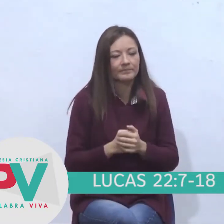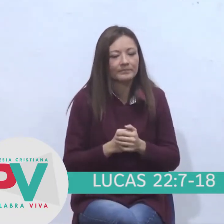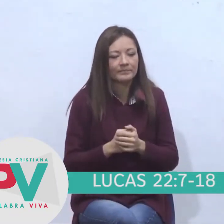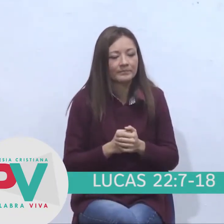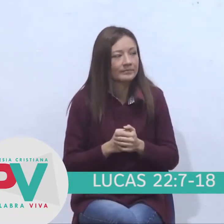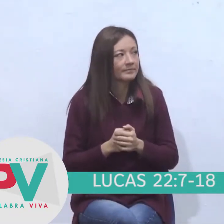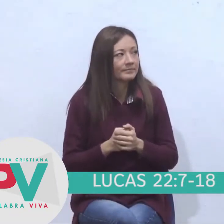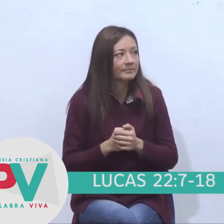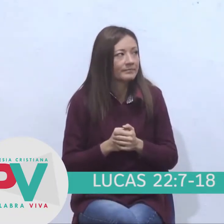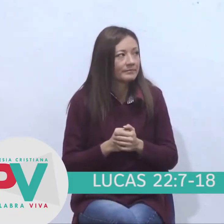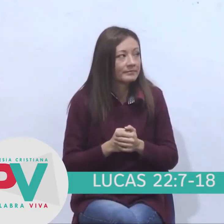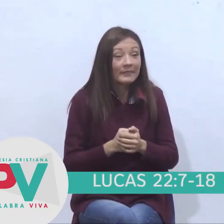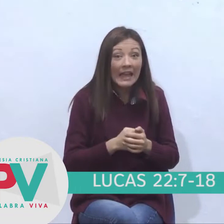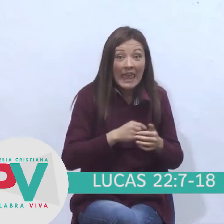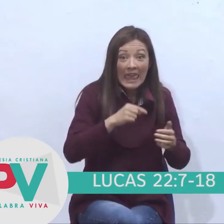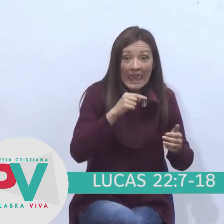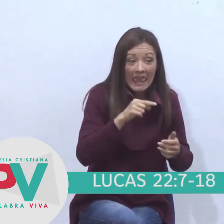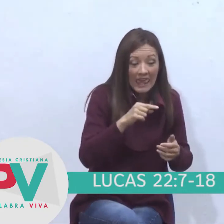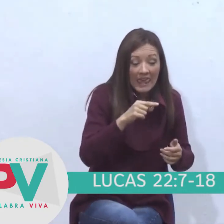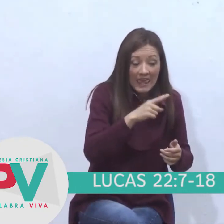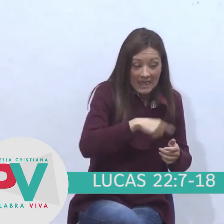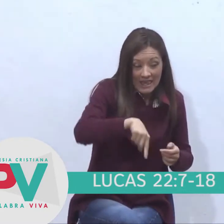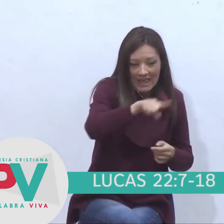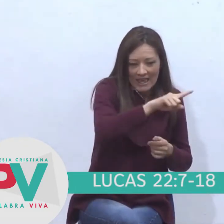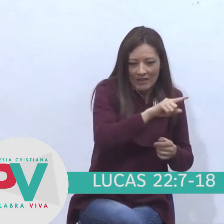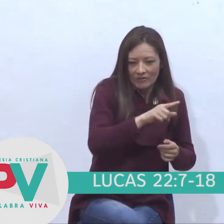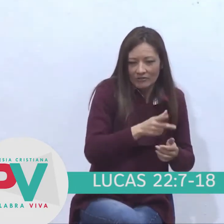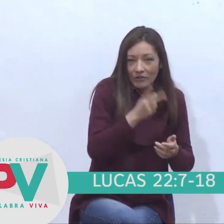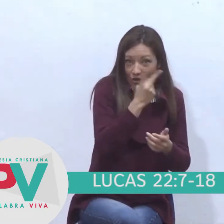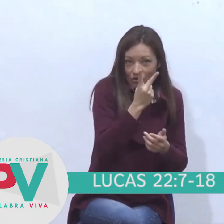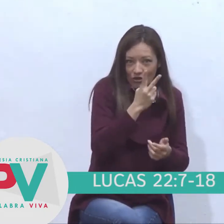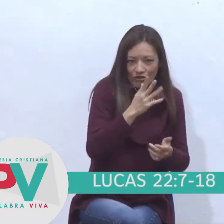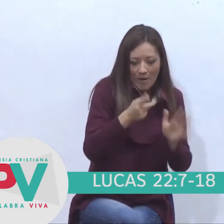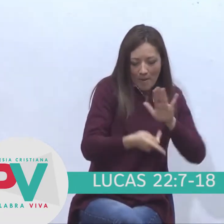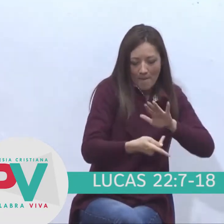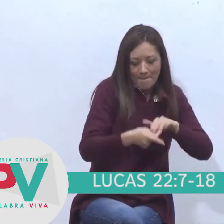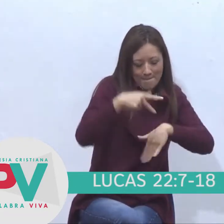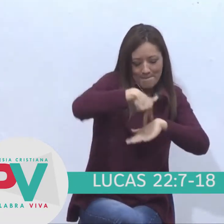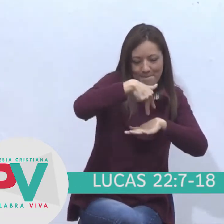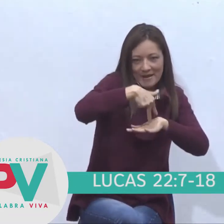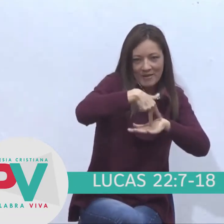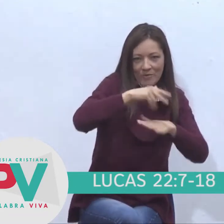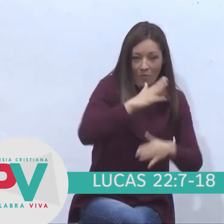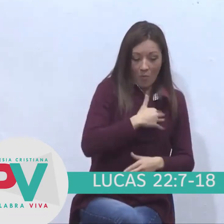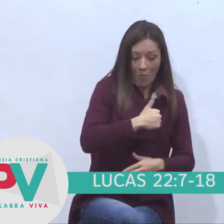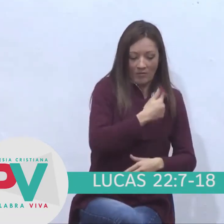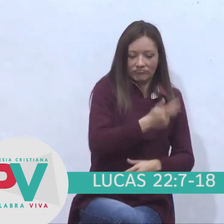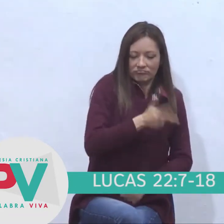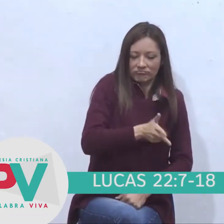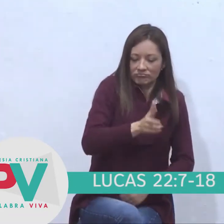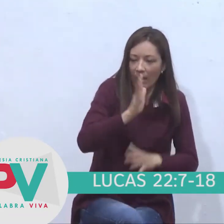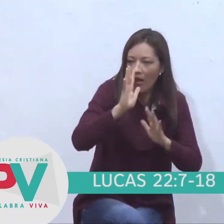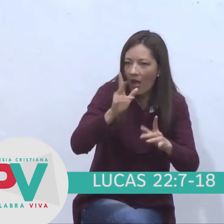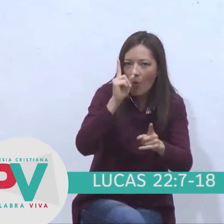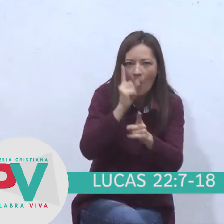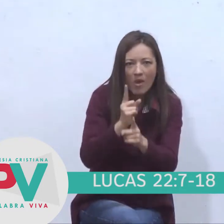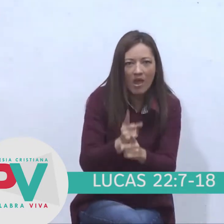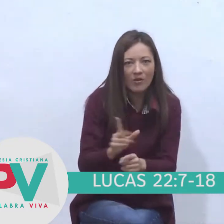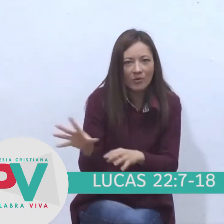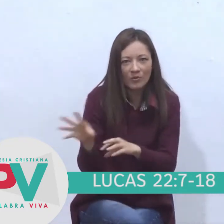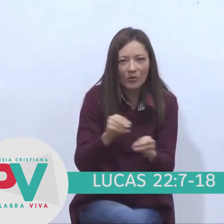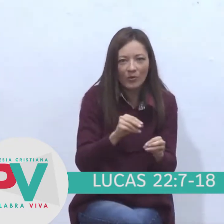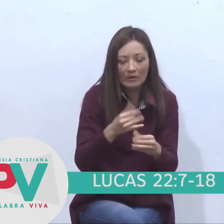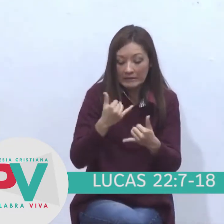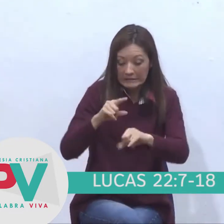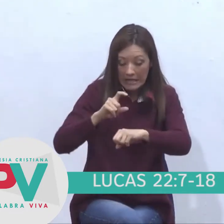Fueron pues y hallaron como les había dicho y prepararon la Pascua. Cuando era la hora, se sentó a la